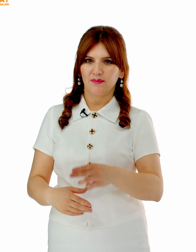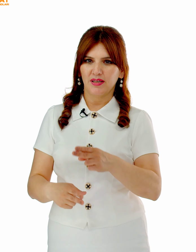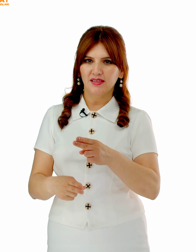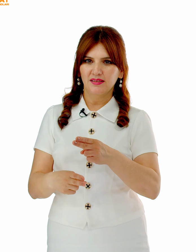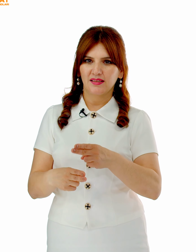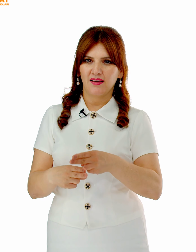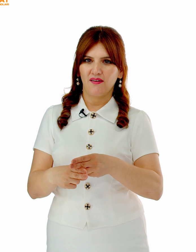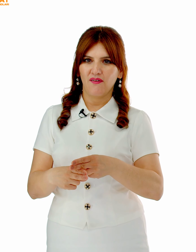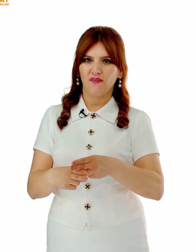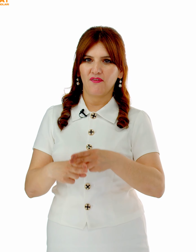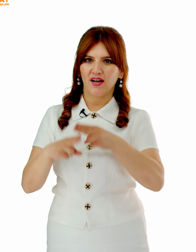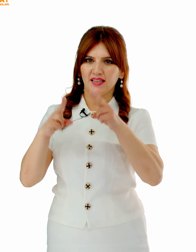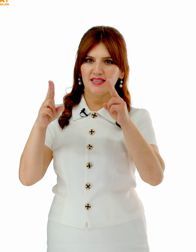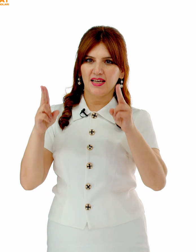Qaytaraman. Vokzal.